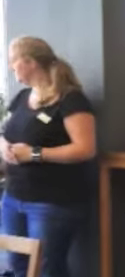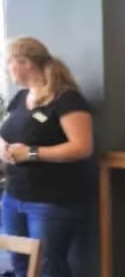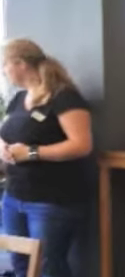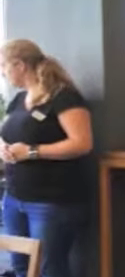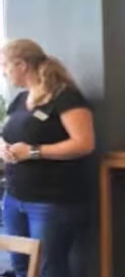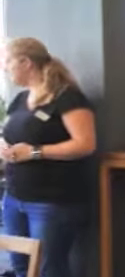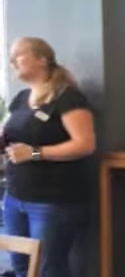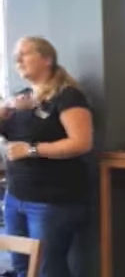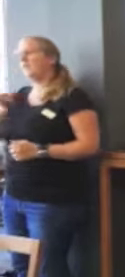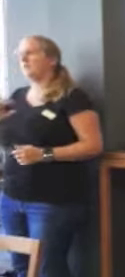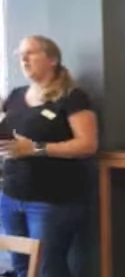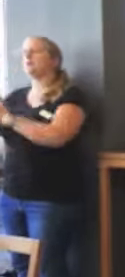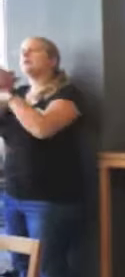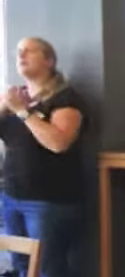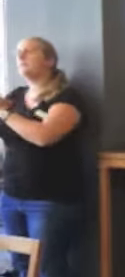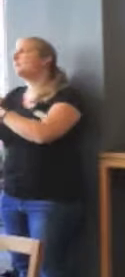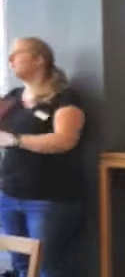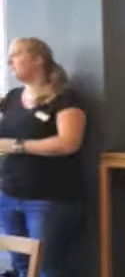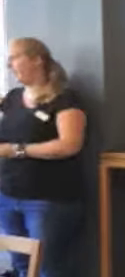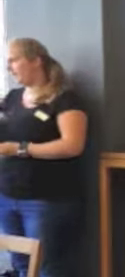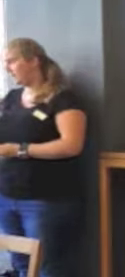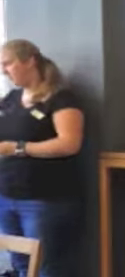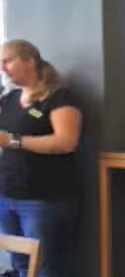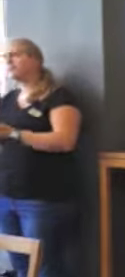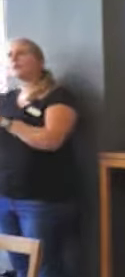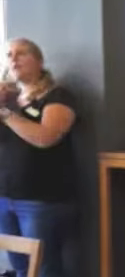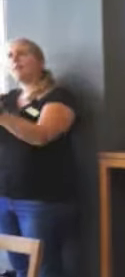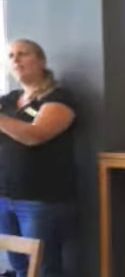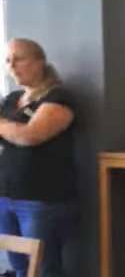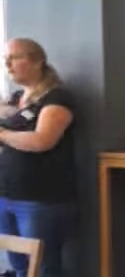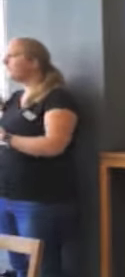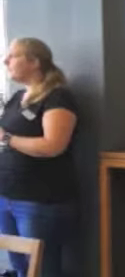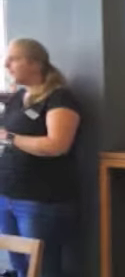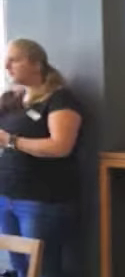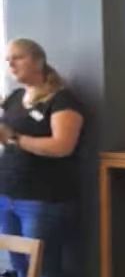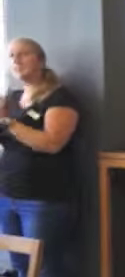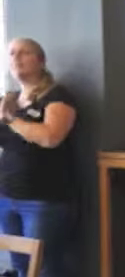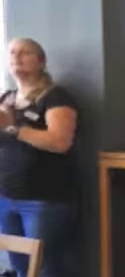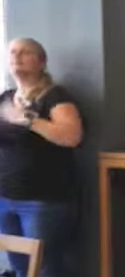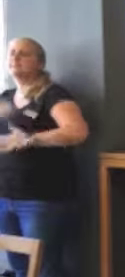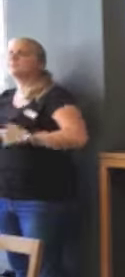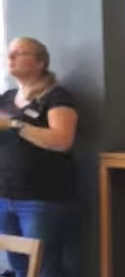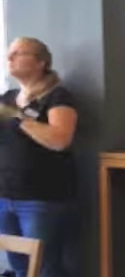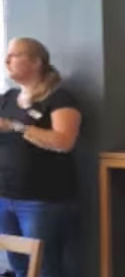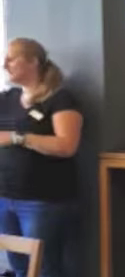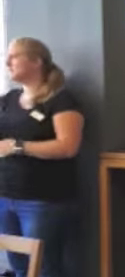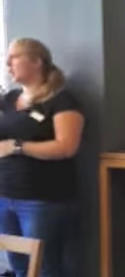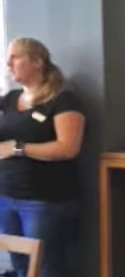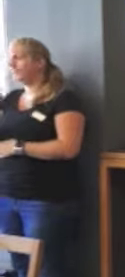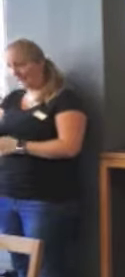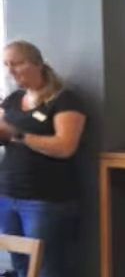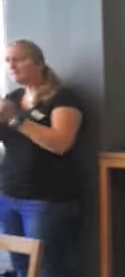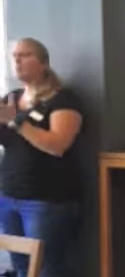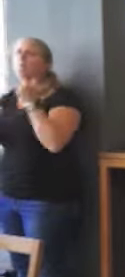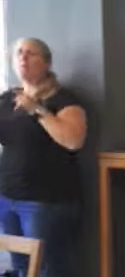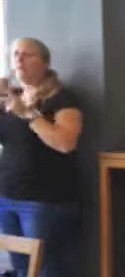gemensamt ansvar att locka våra ungdomar till naturvetenskap. Och det är viktigt på många olika